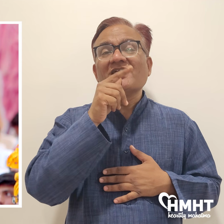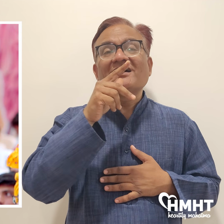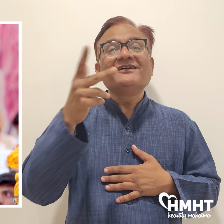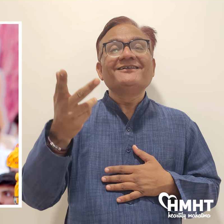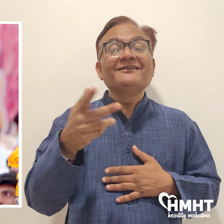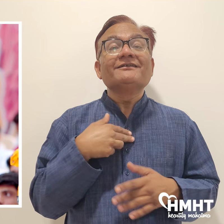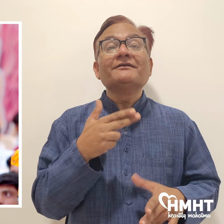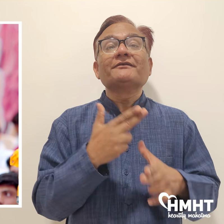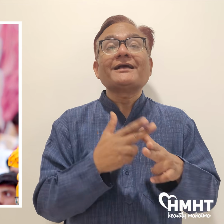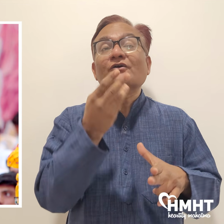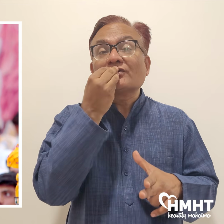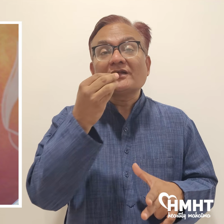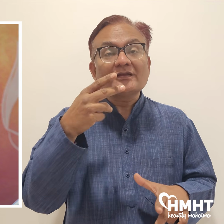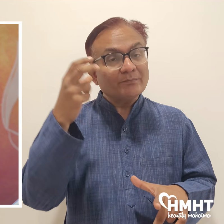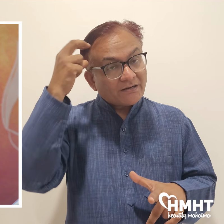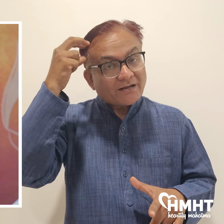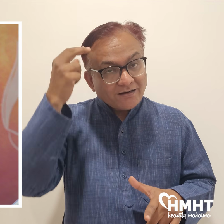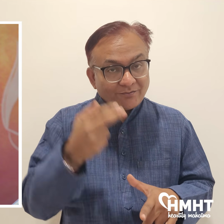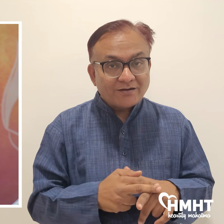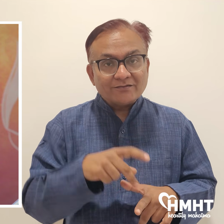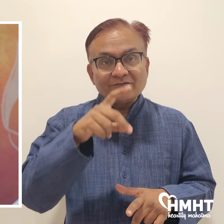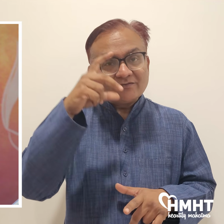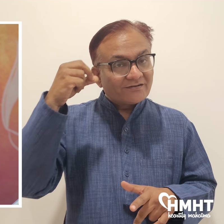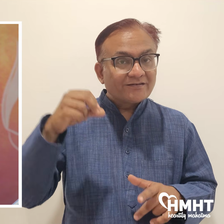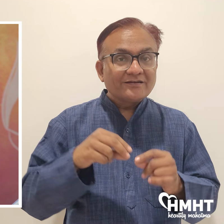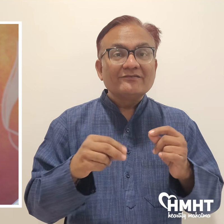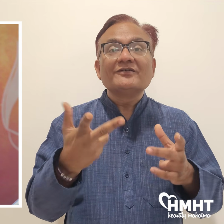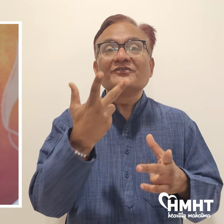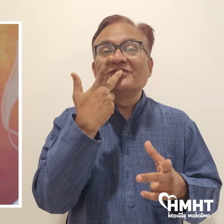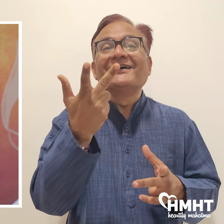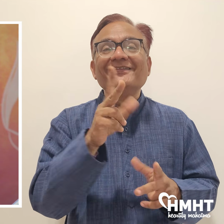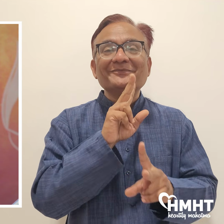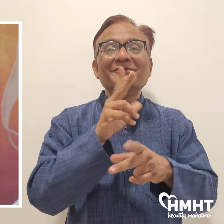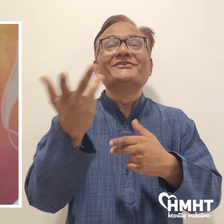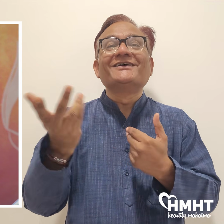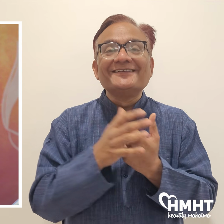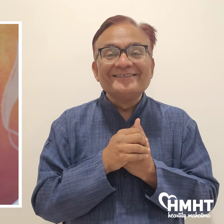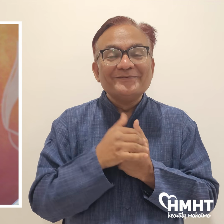એમ રીંગણાનું શાક ખાધું કે બટાકાનું ખાધું એ પૂછવાનું.